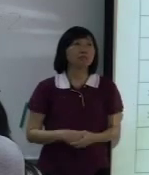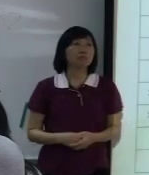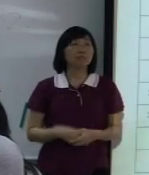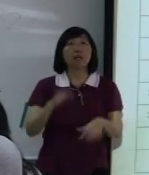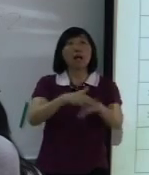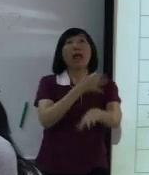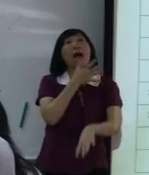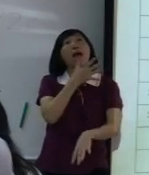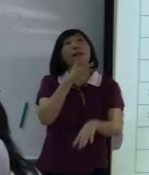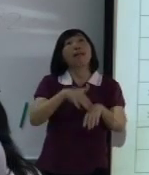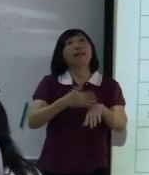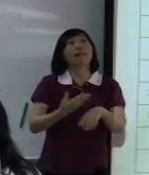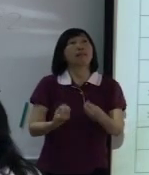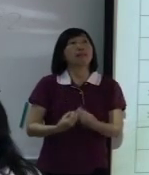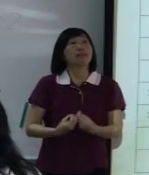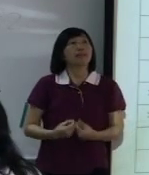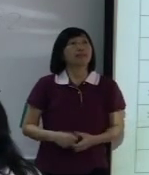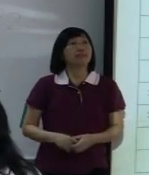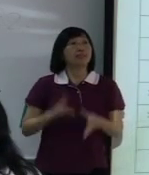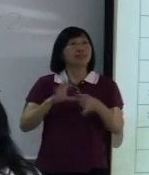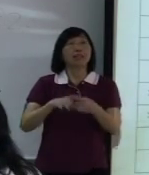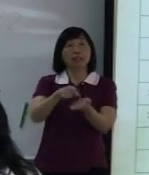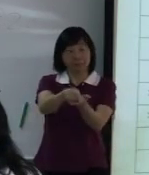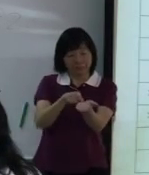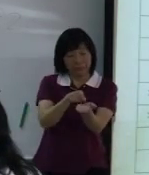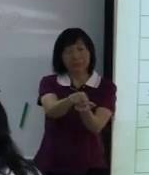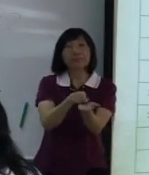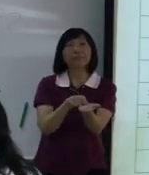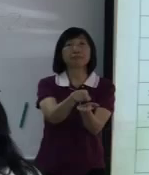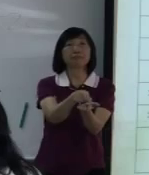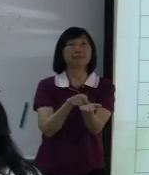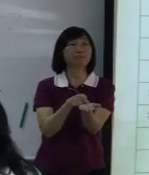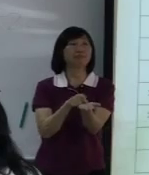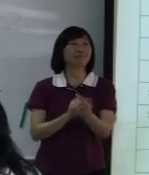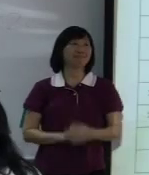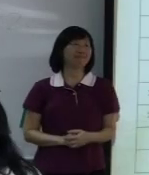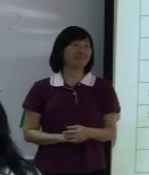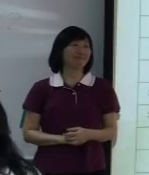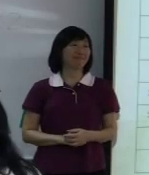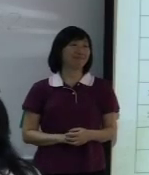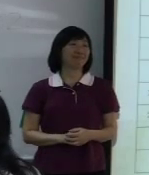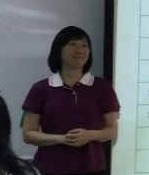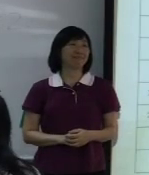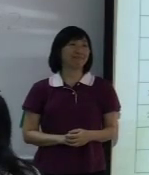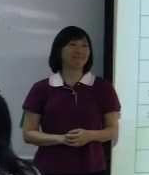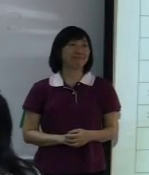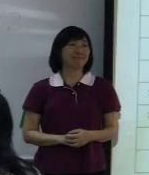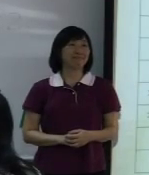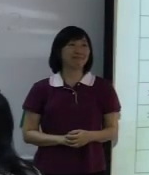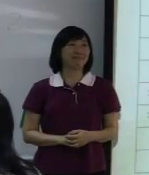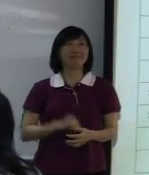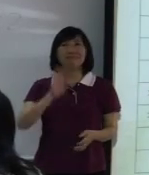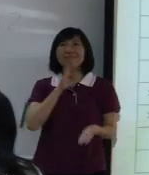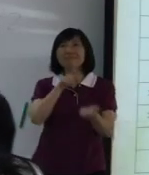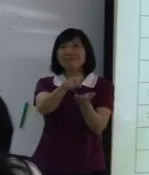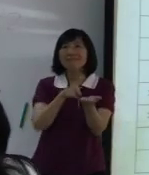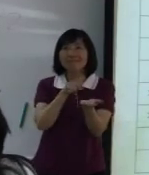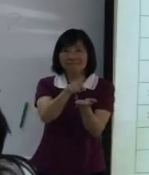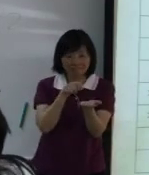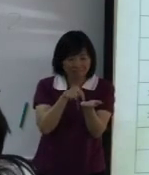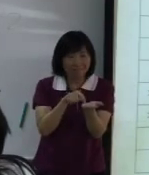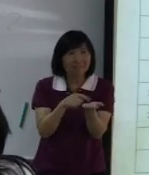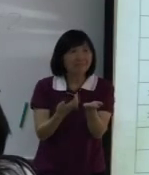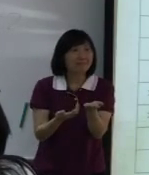不会口语，所以只能笔谈，笔谈。可是笔谈出来的东